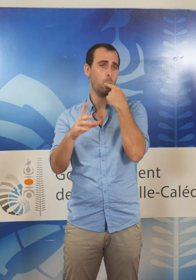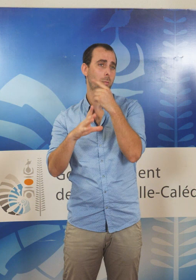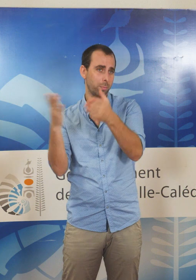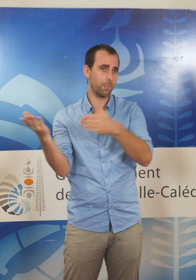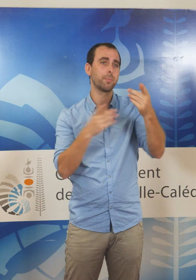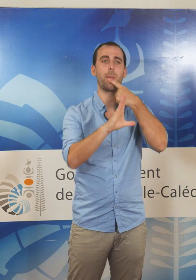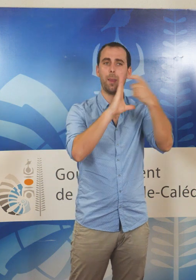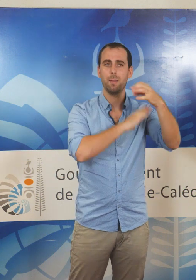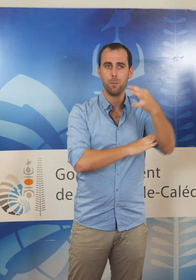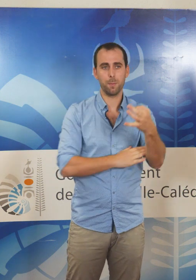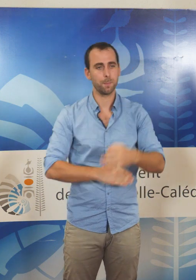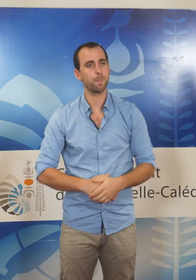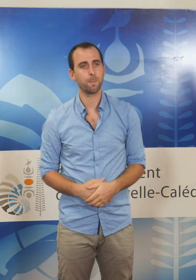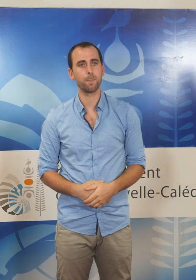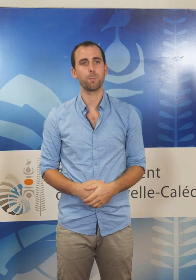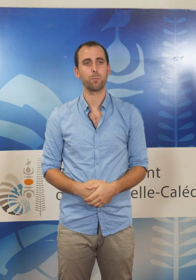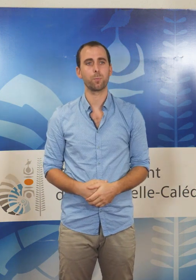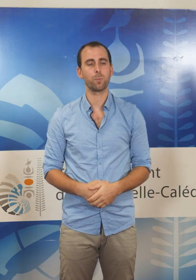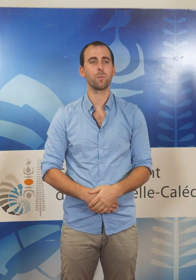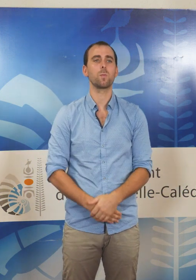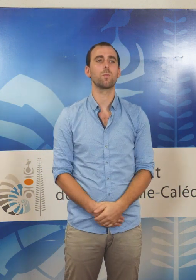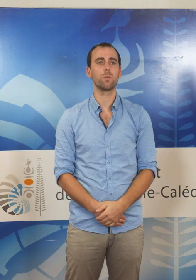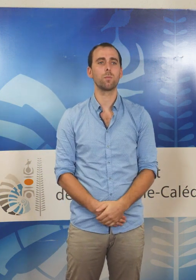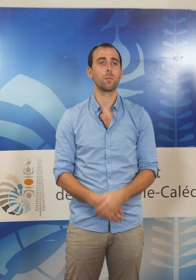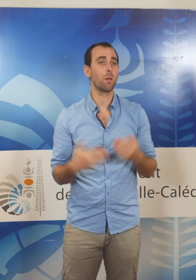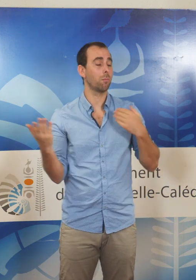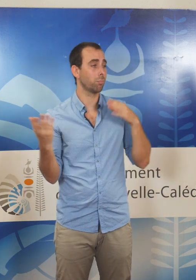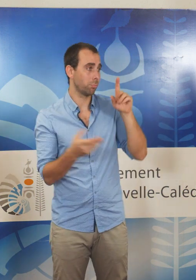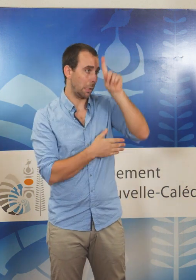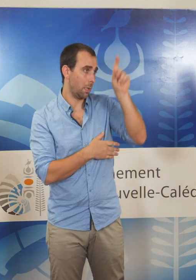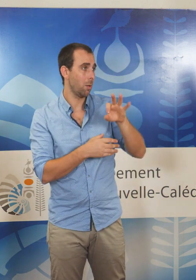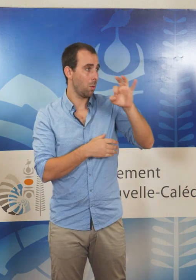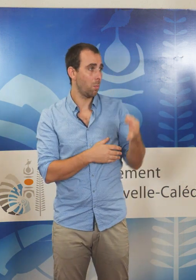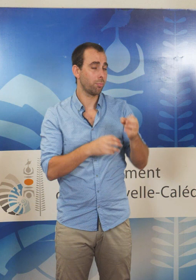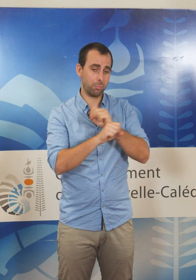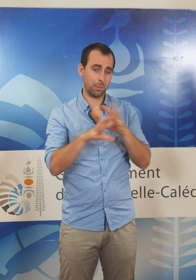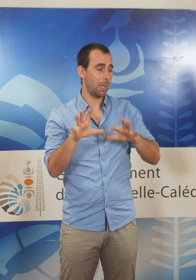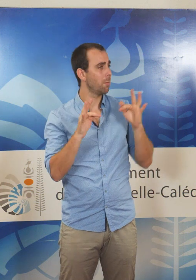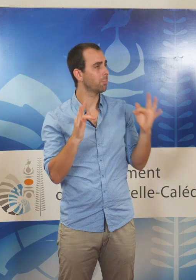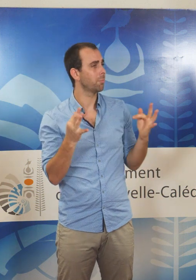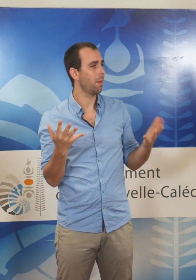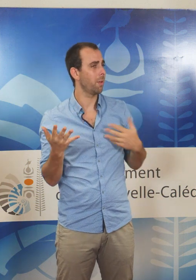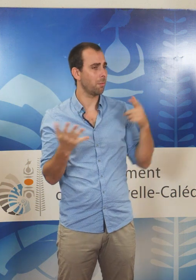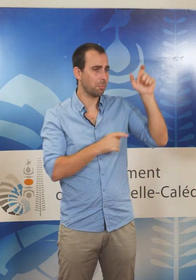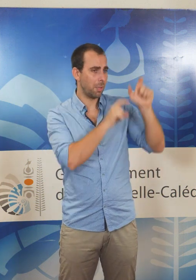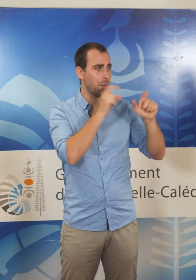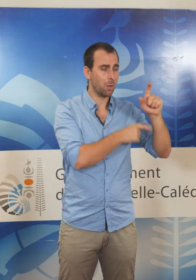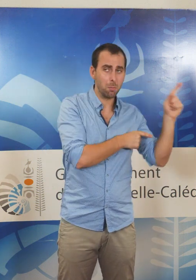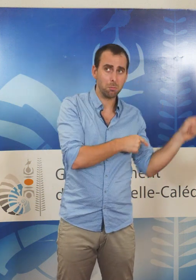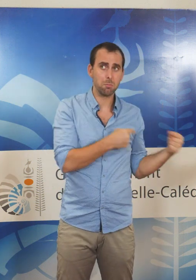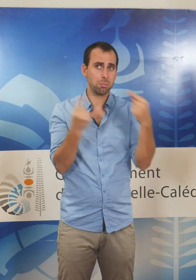comptabilisées dans ces statistiques à la hausse. Oui, la question pouvait se poser justement si c'était les gens qui allaient davantage vers leur